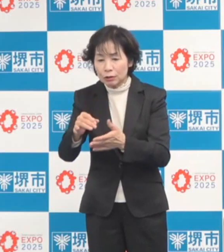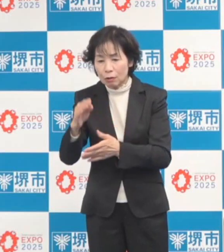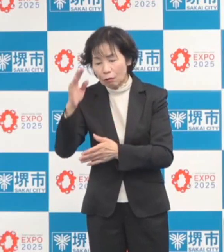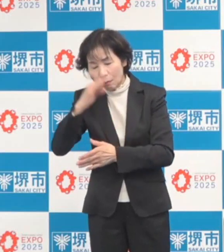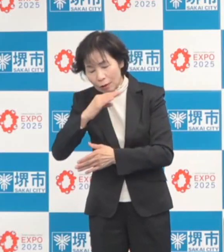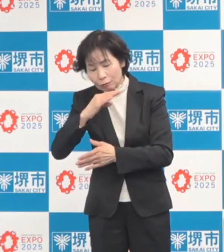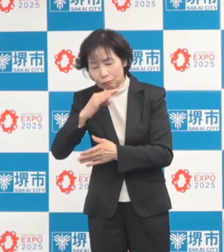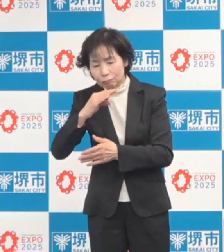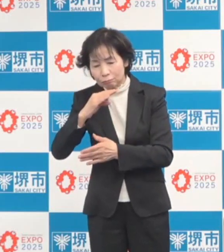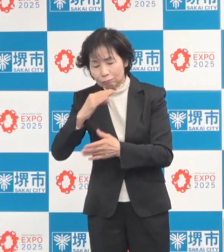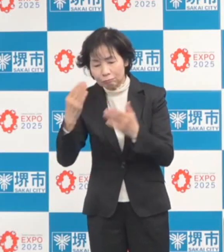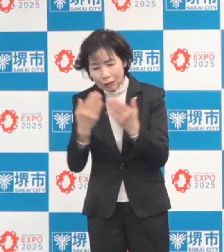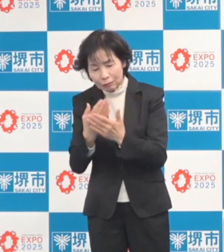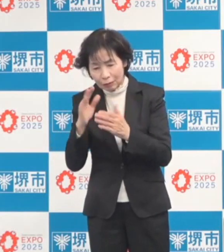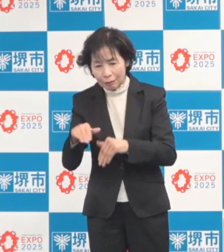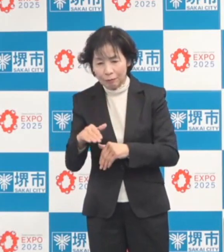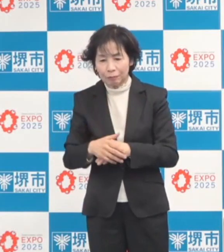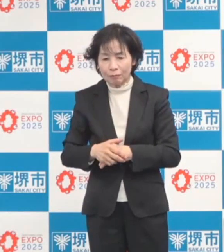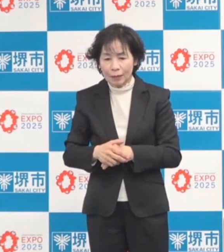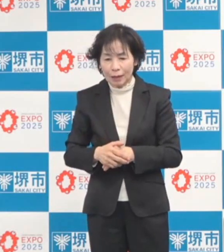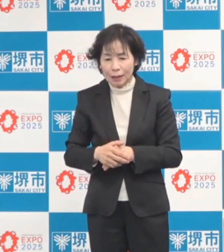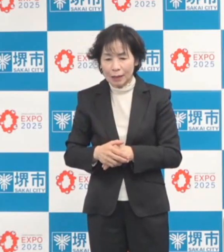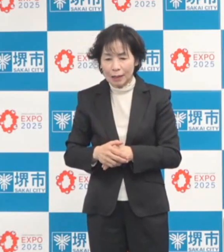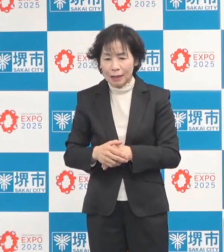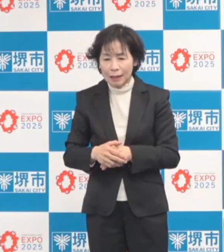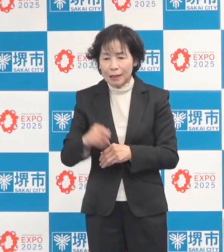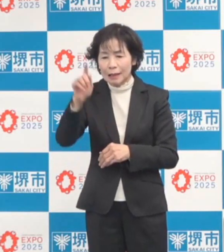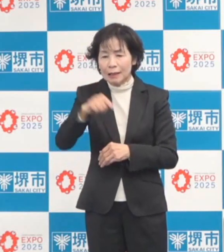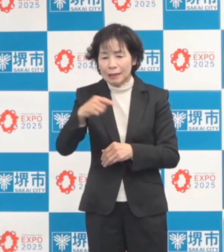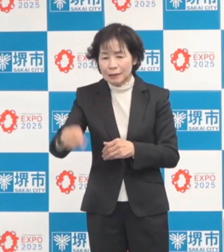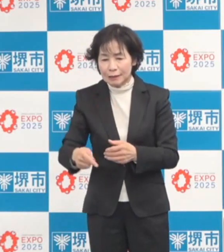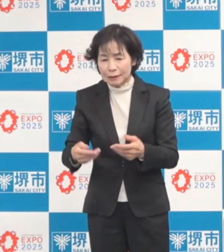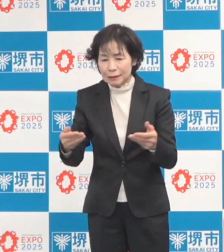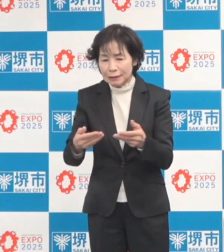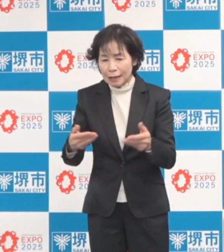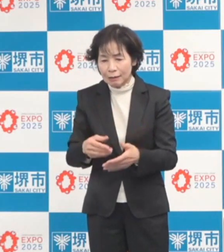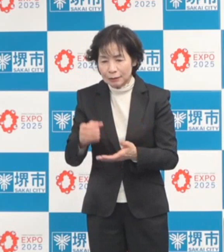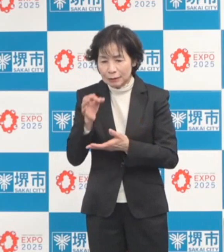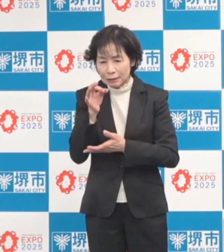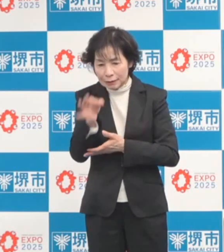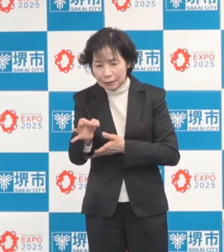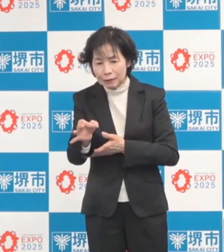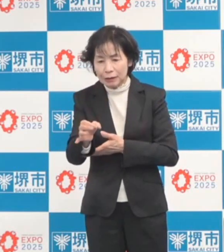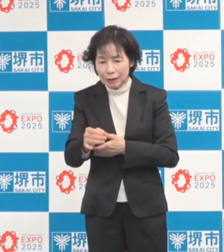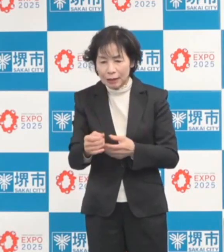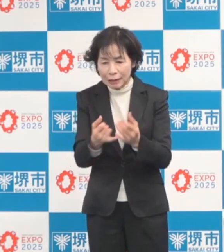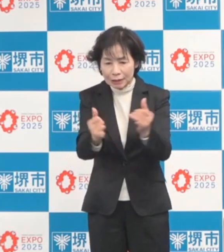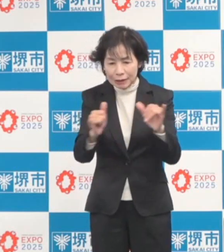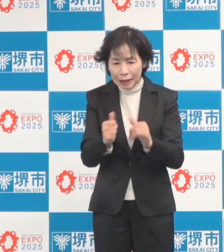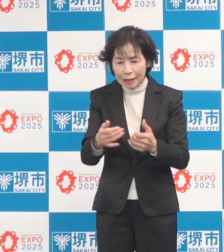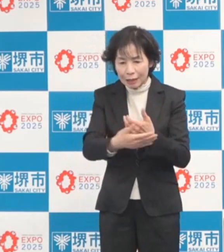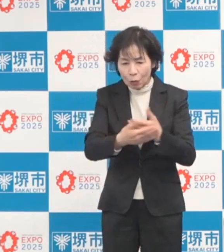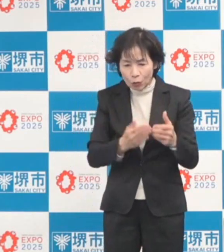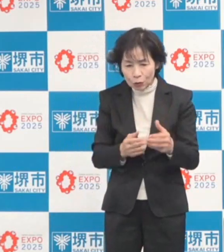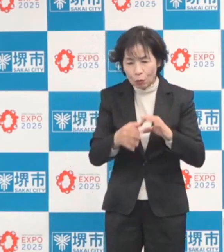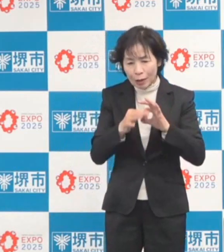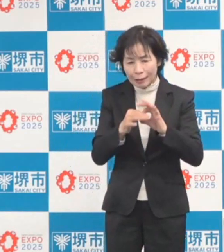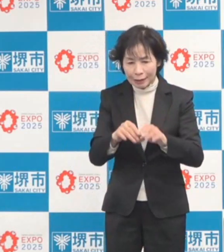ったということです。人件費でありましたり、また社会保障関係